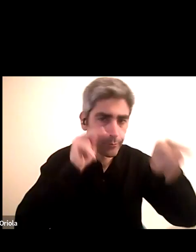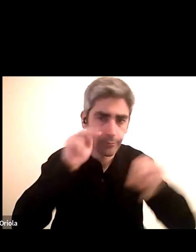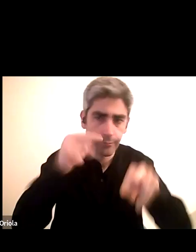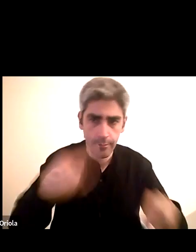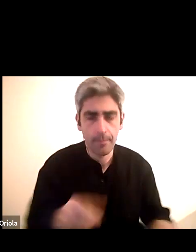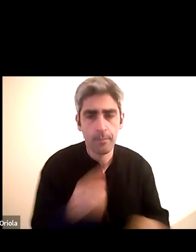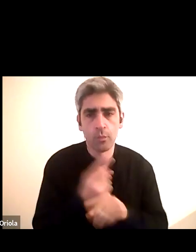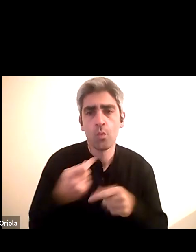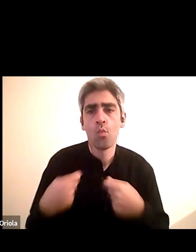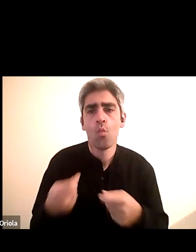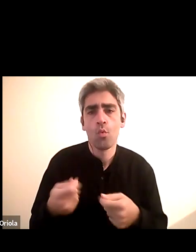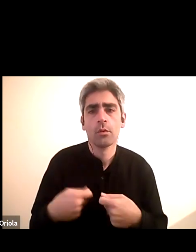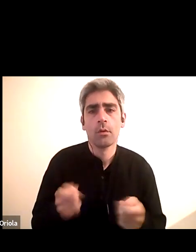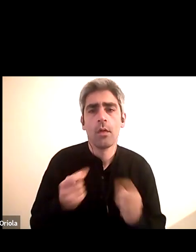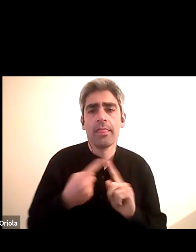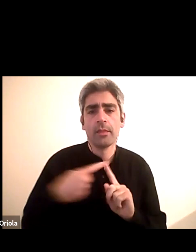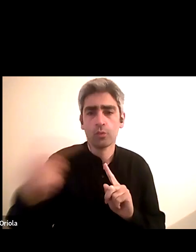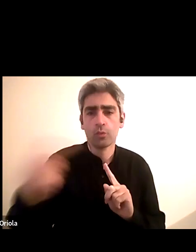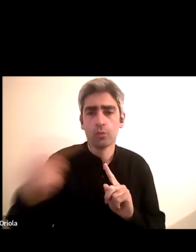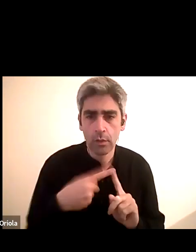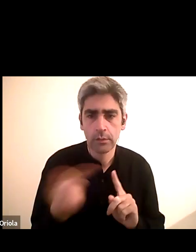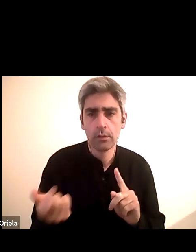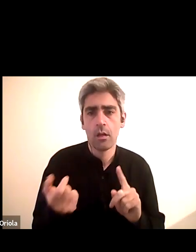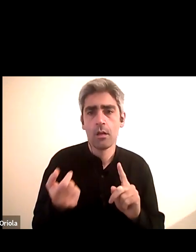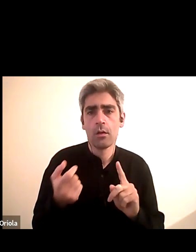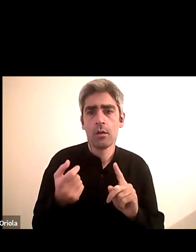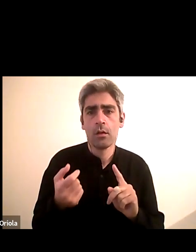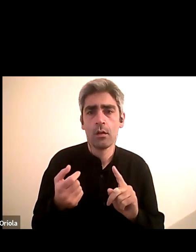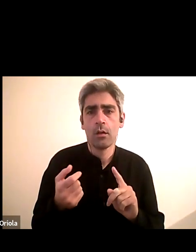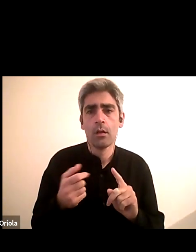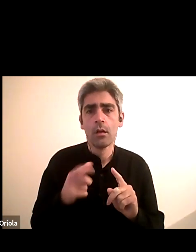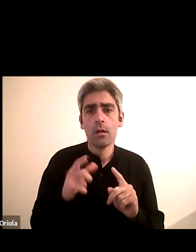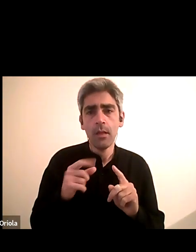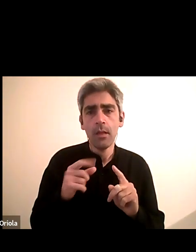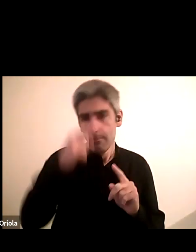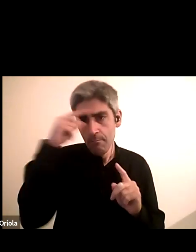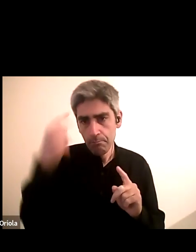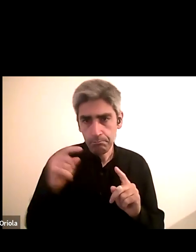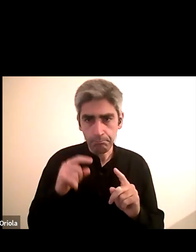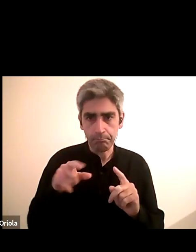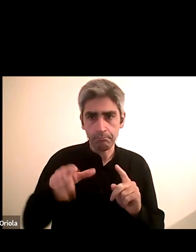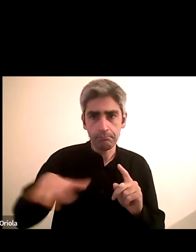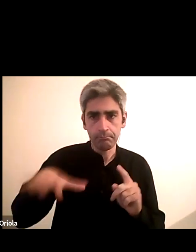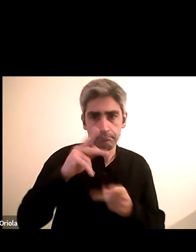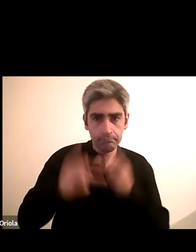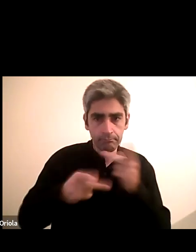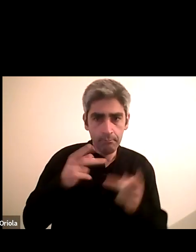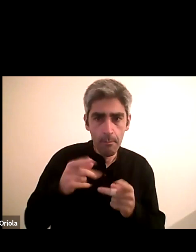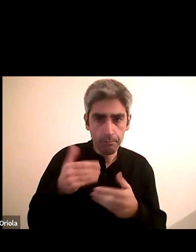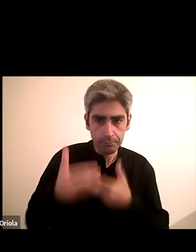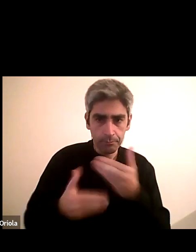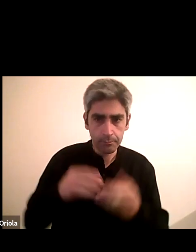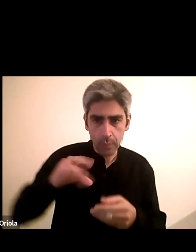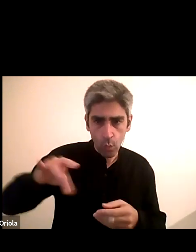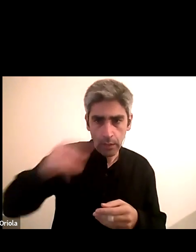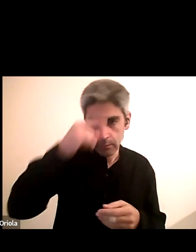os custos associados à deslocação e a complexidade da análise de processos no local